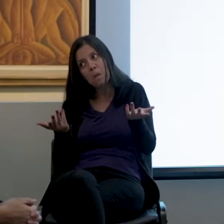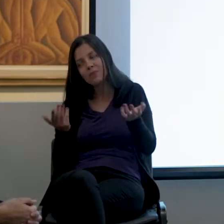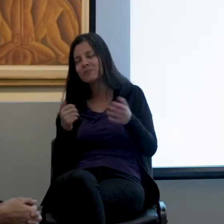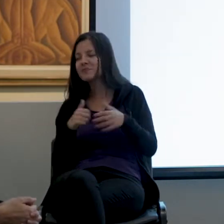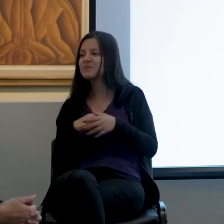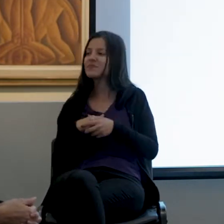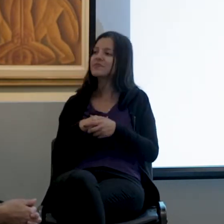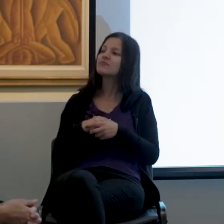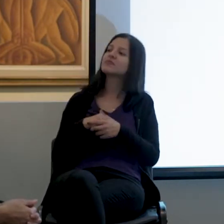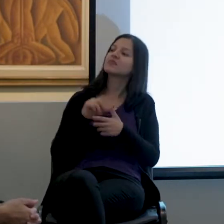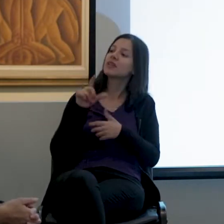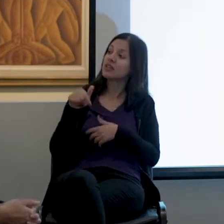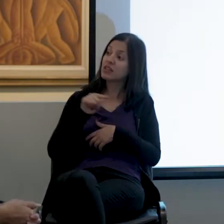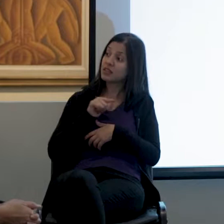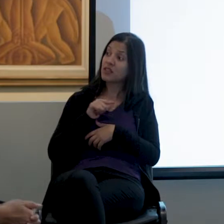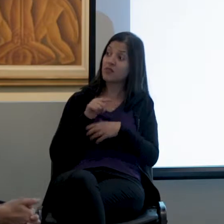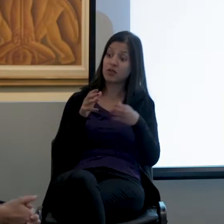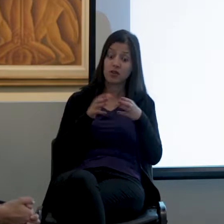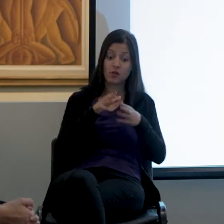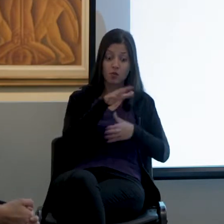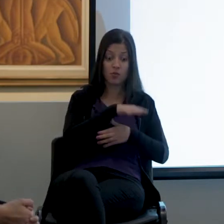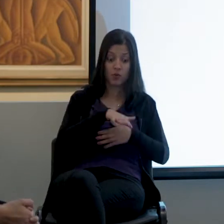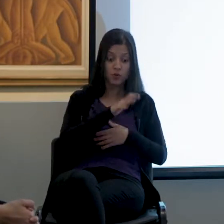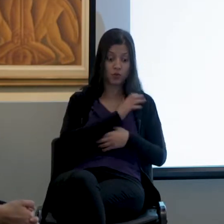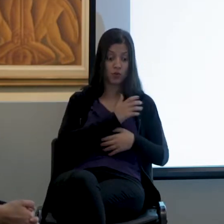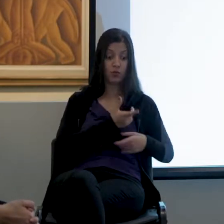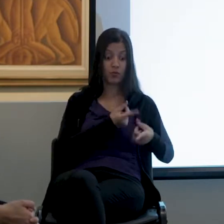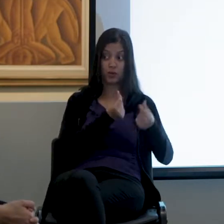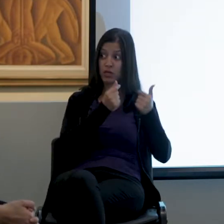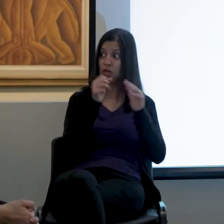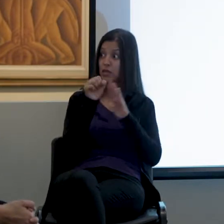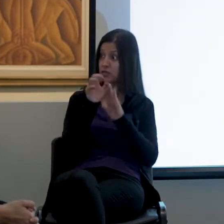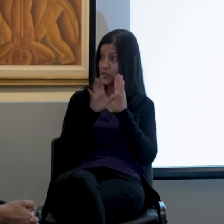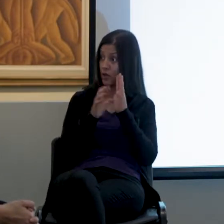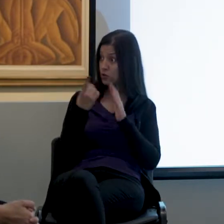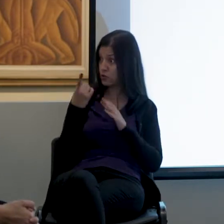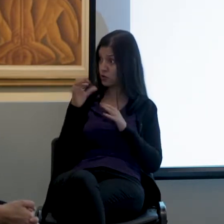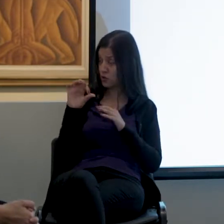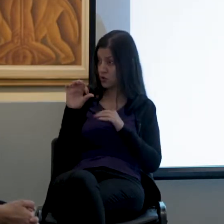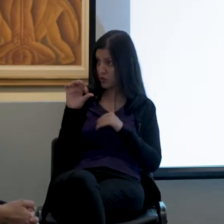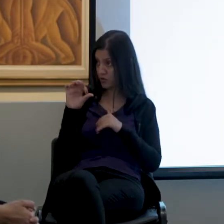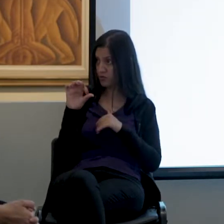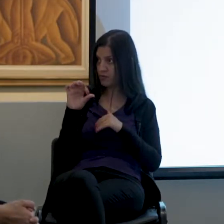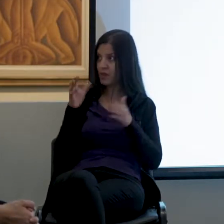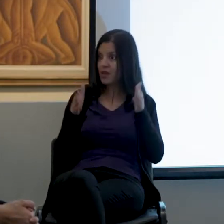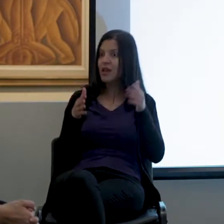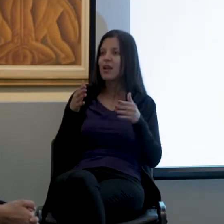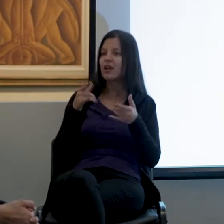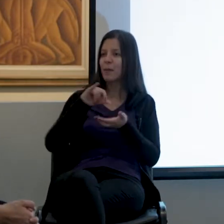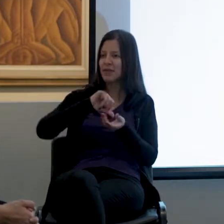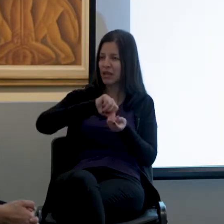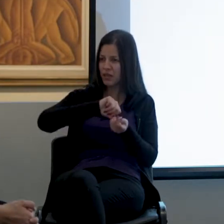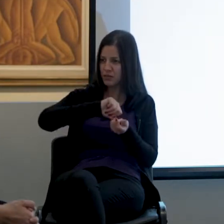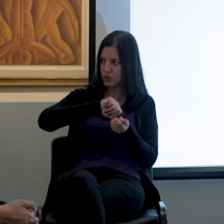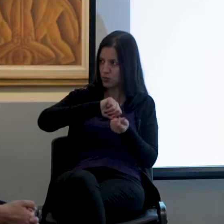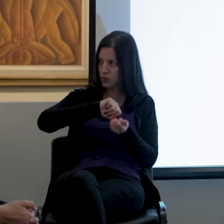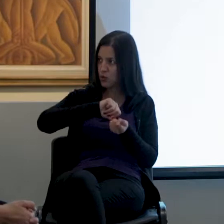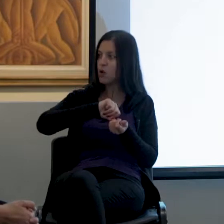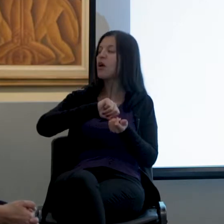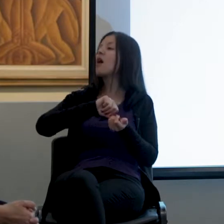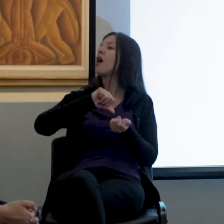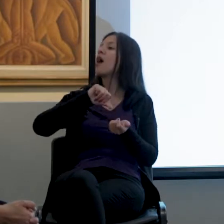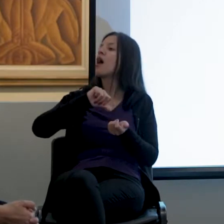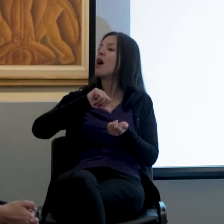Quando surge o mundo burguês, no século XIX, o mundo do capitalismo, a arte se torna,